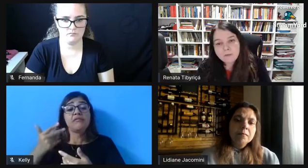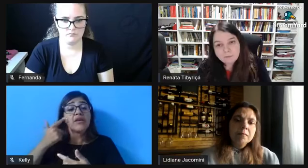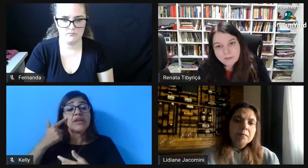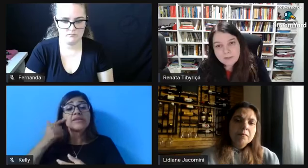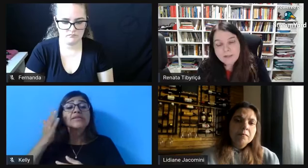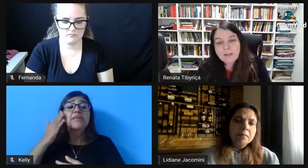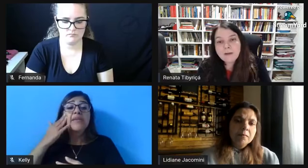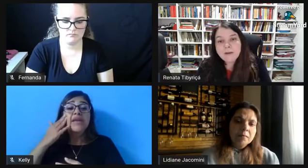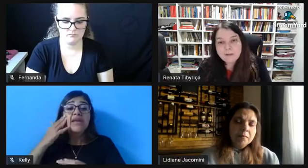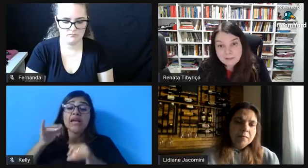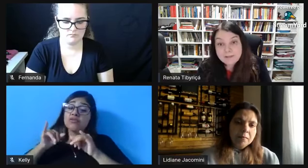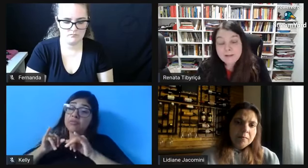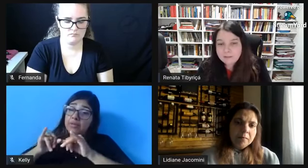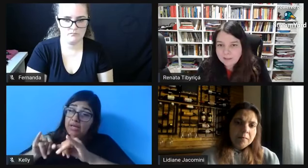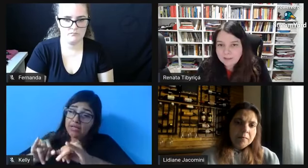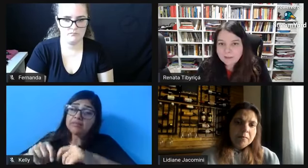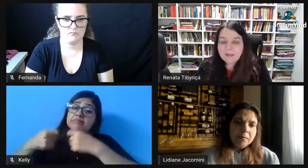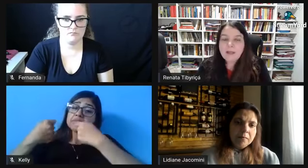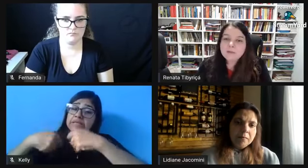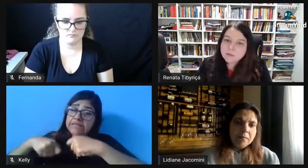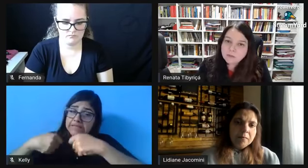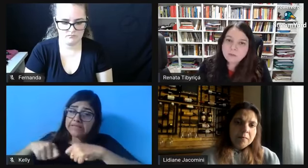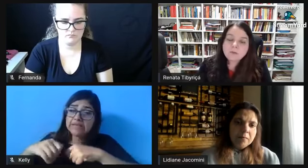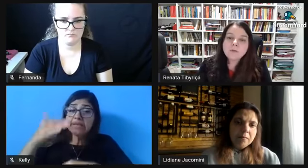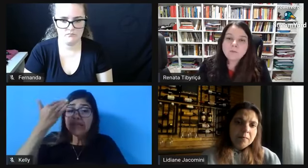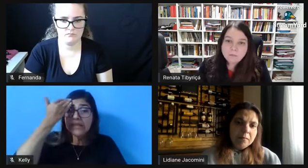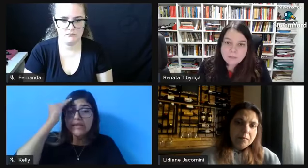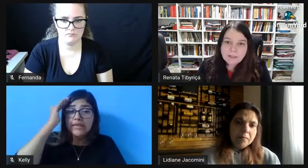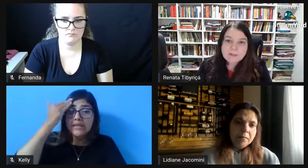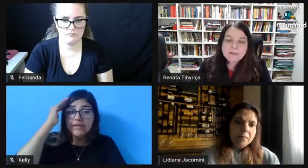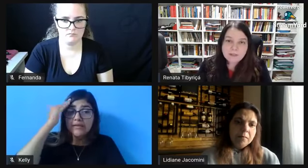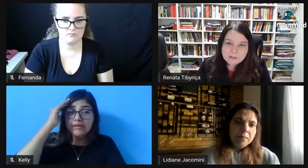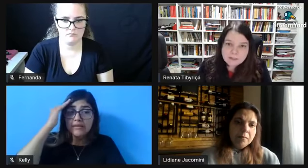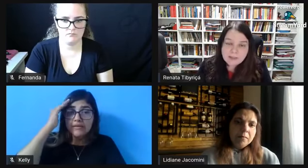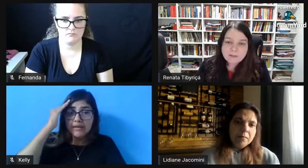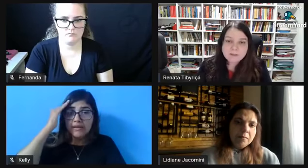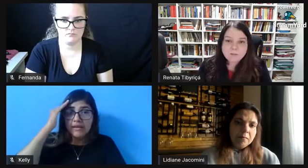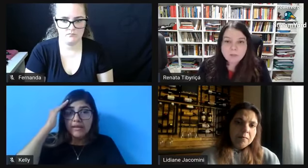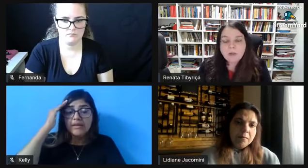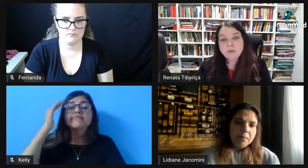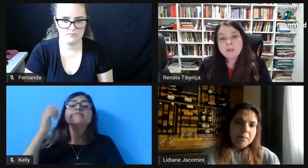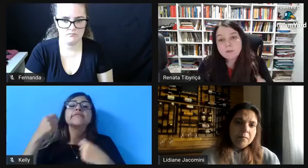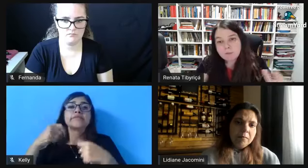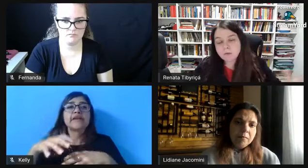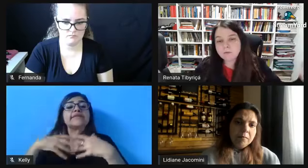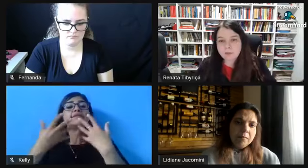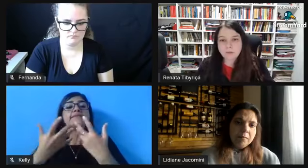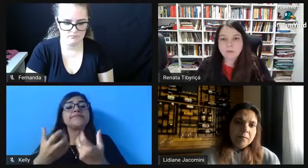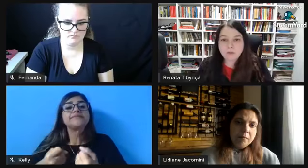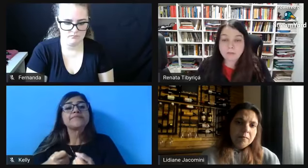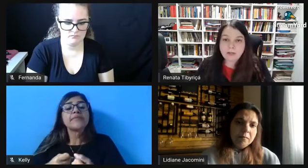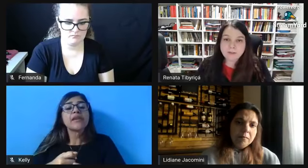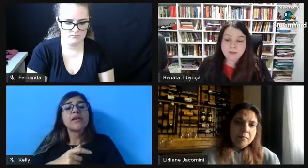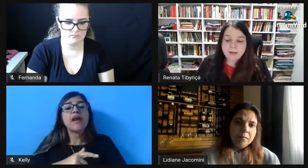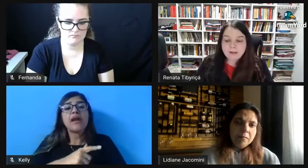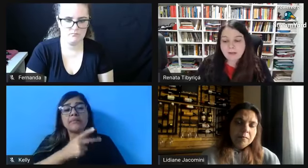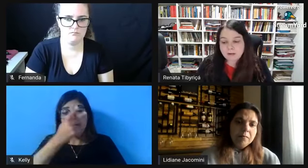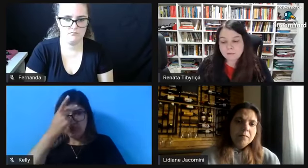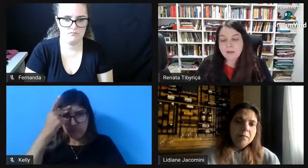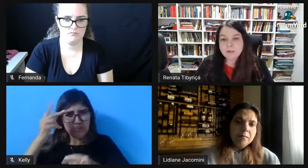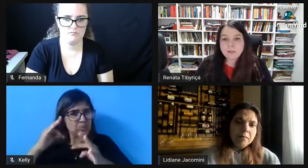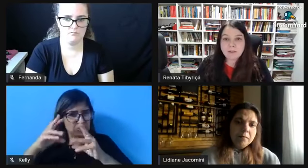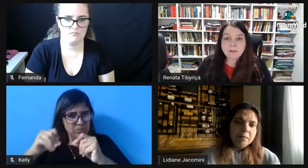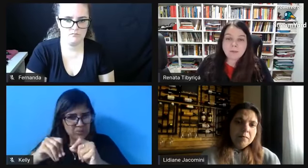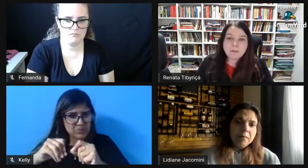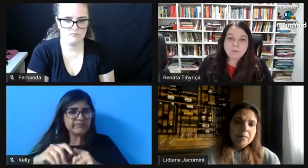supermercado vai ter que entender que essas situações vão ter que ser aceitas, porque as outras pessoas vão estar todas de máscara.